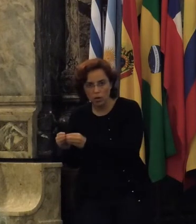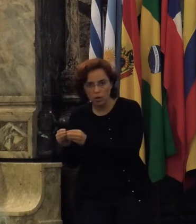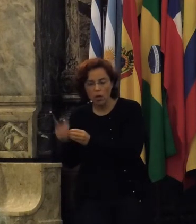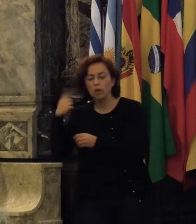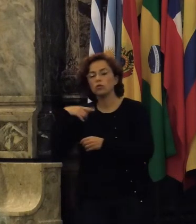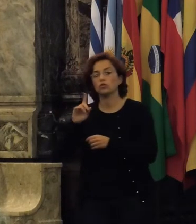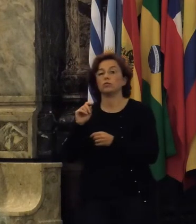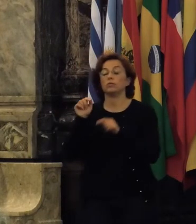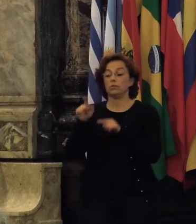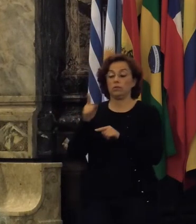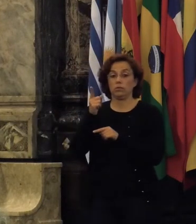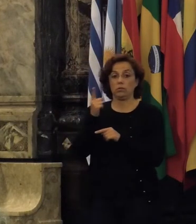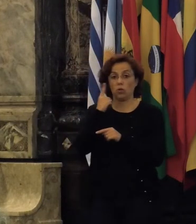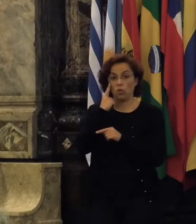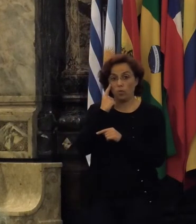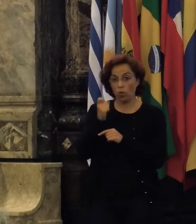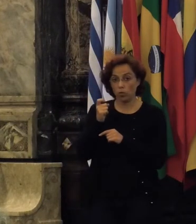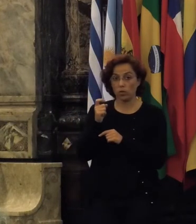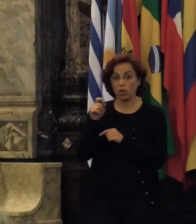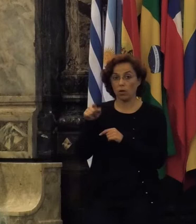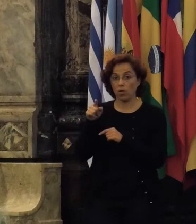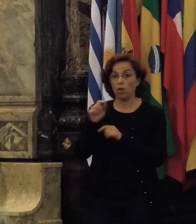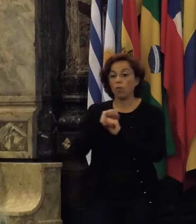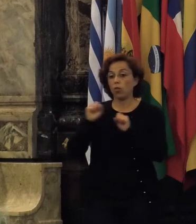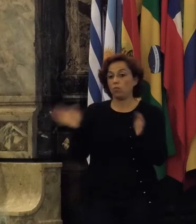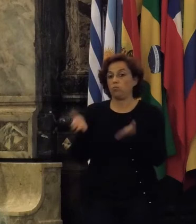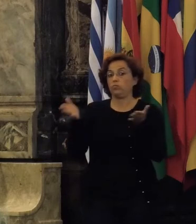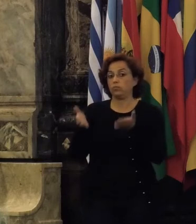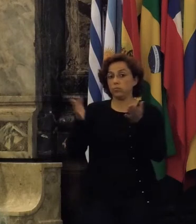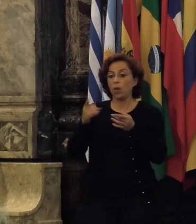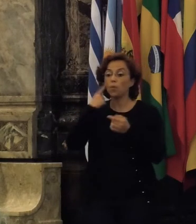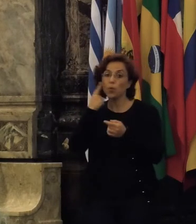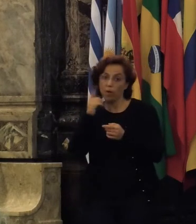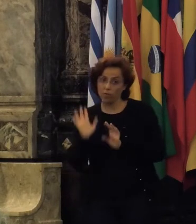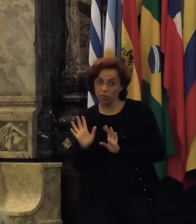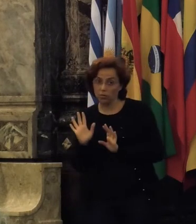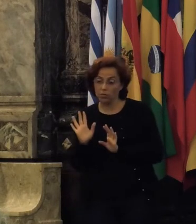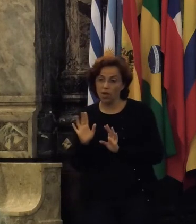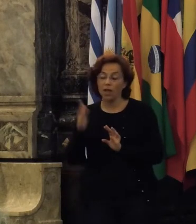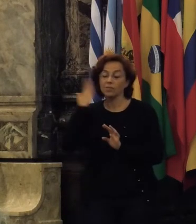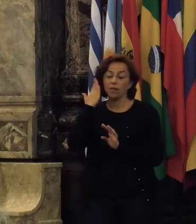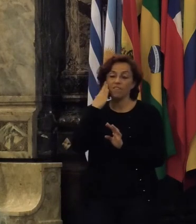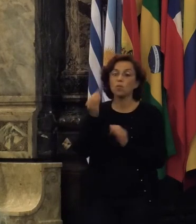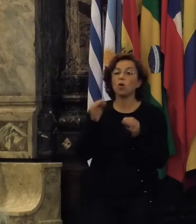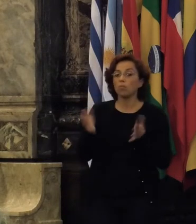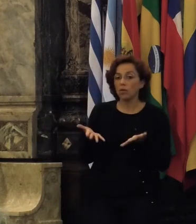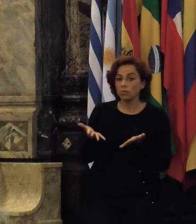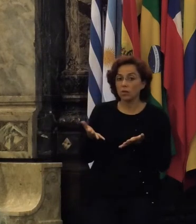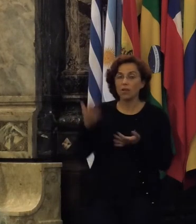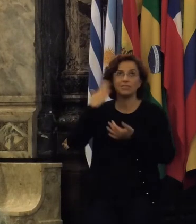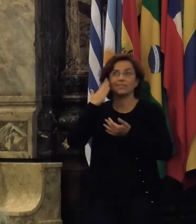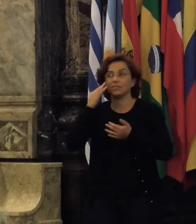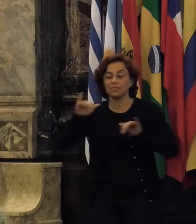Entonces, sin querer, fíjense que podemos estar alentando experimentos. Porque ya sabemos lo que pasa. Ya